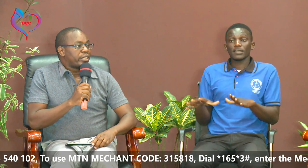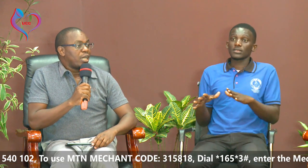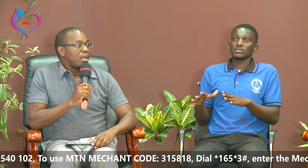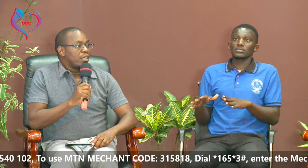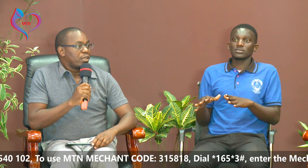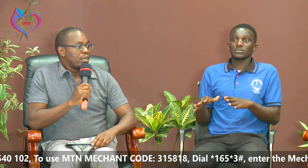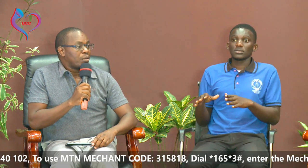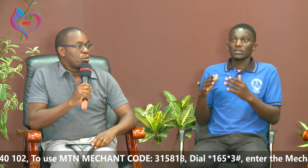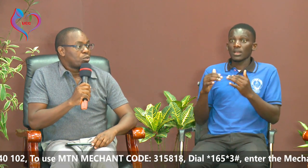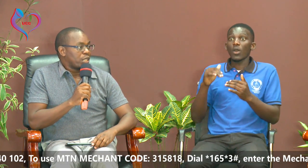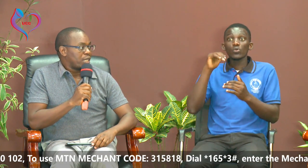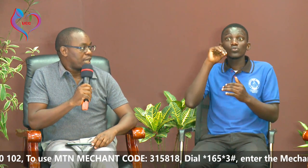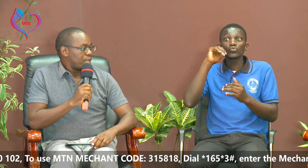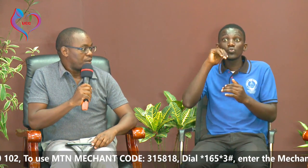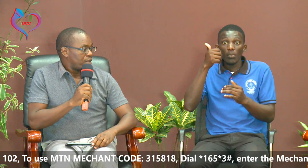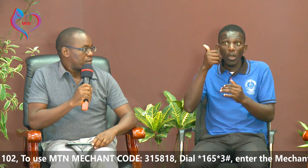encha eri mu lubuto tennazaalibwa